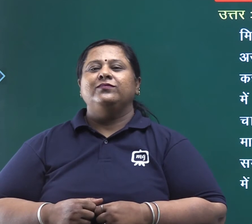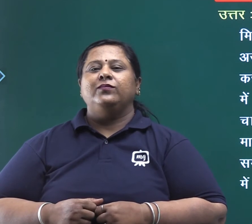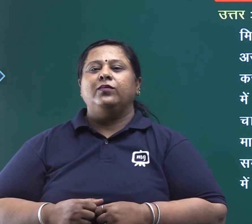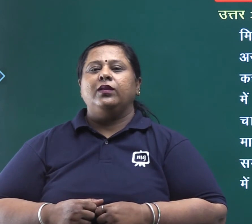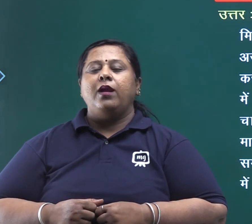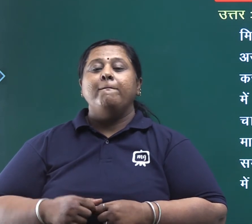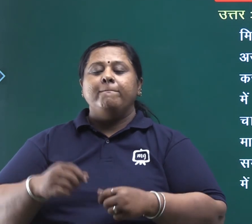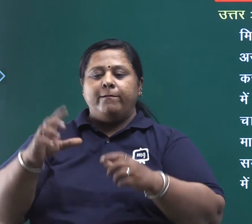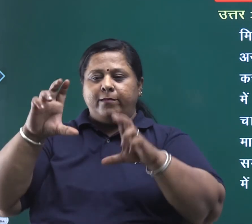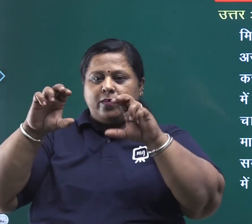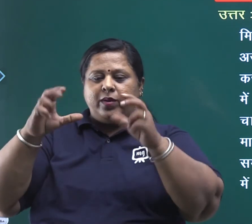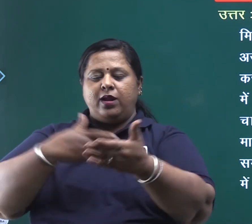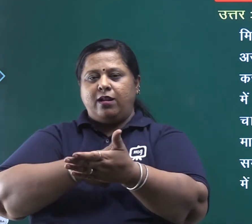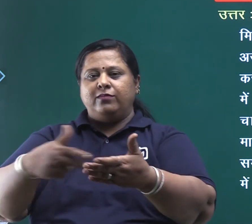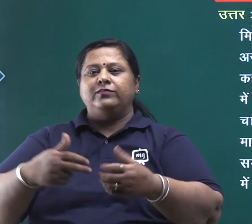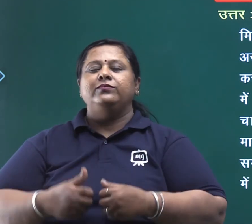पापा खो गए